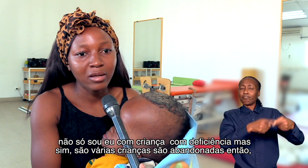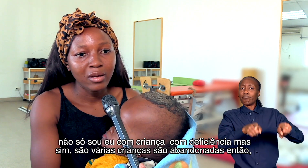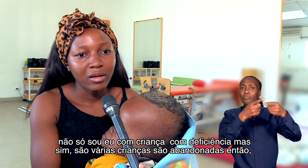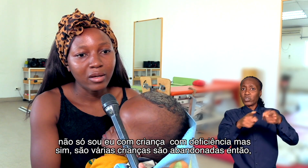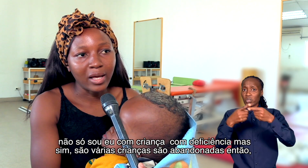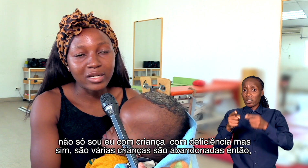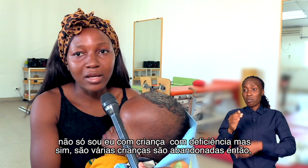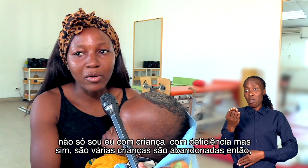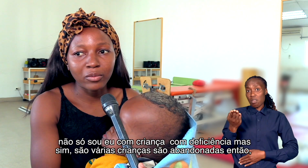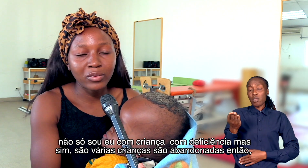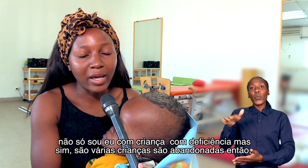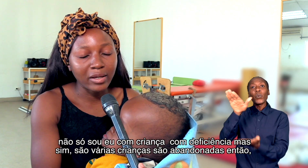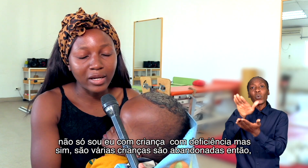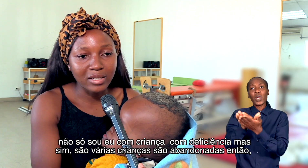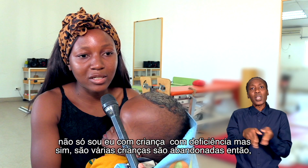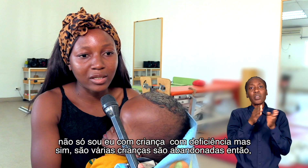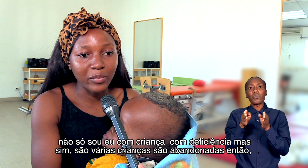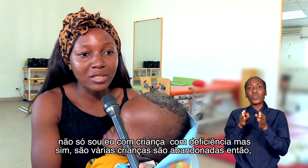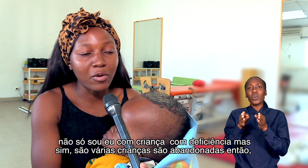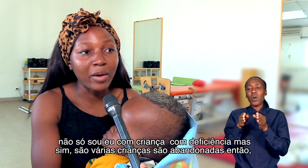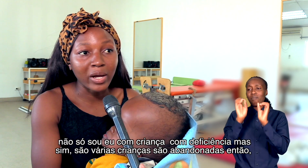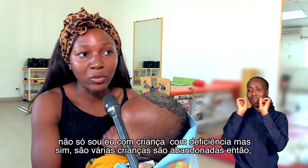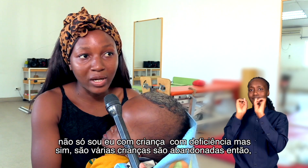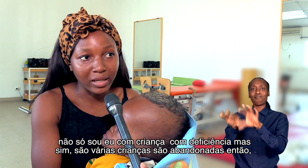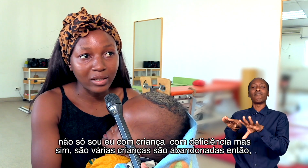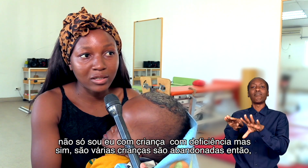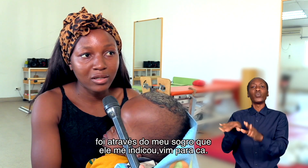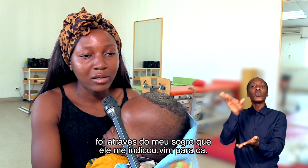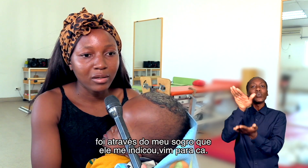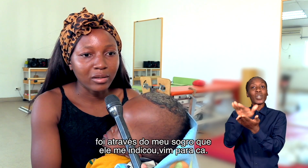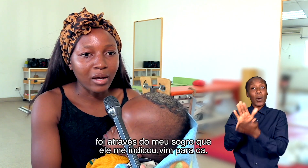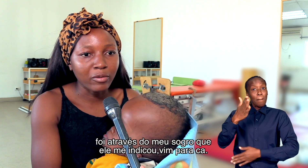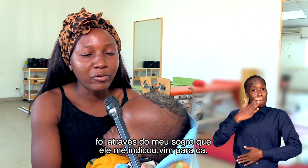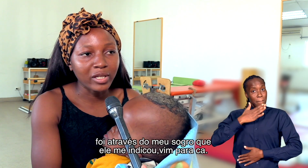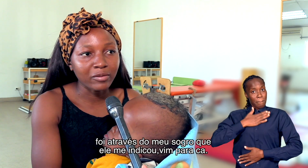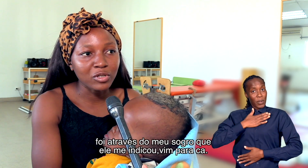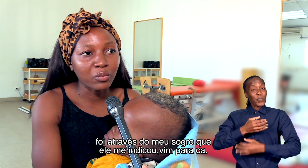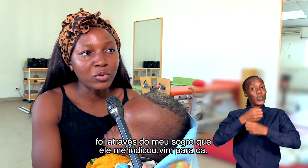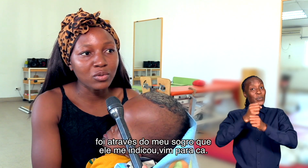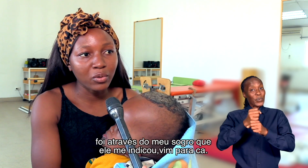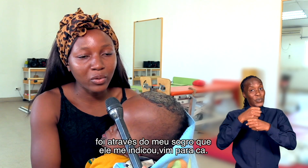e elas têm crianças que também são abandonadas. Então foi através do meu sogro